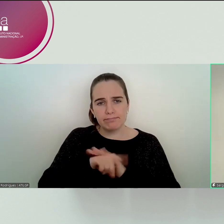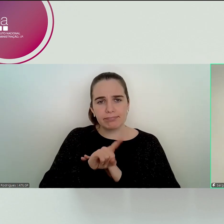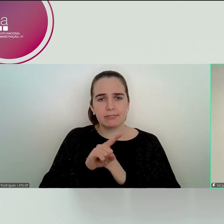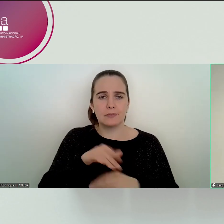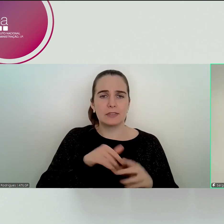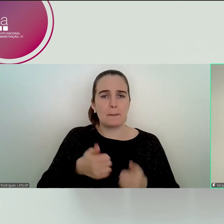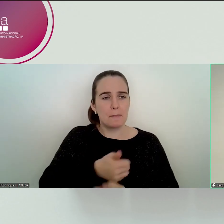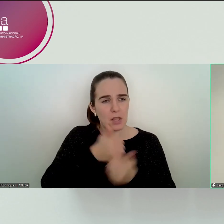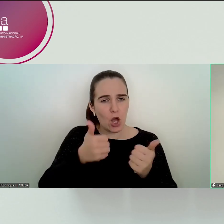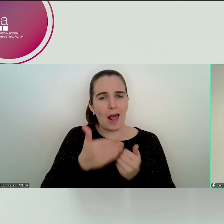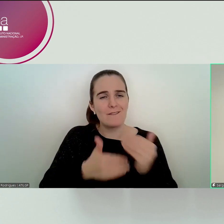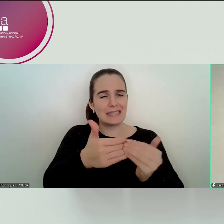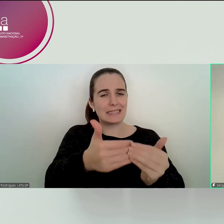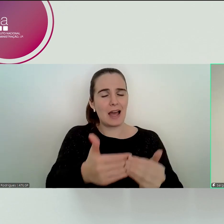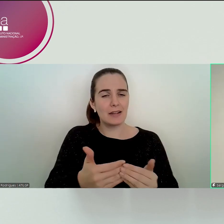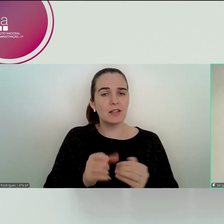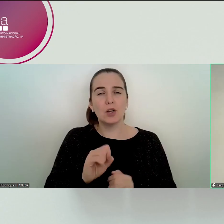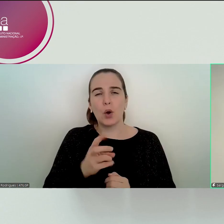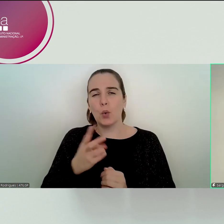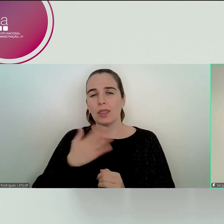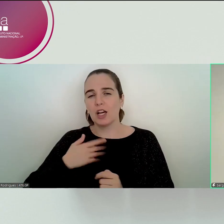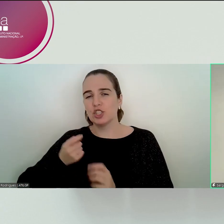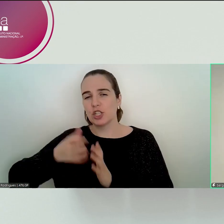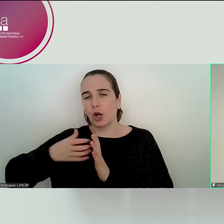e ir mais longe, ou vem complicar?